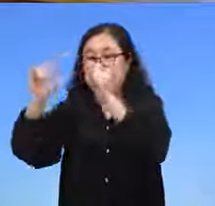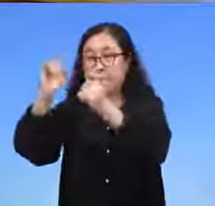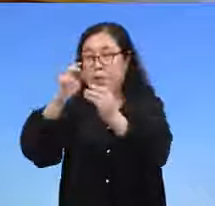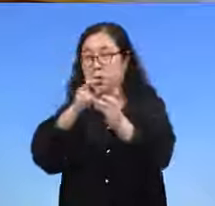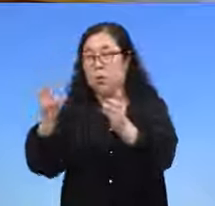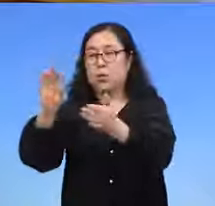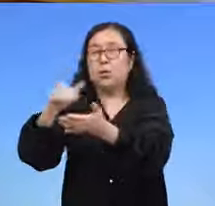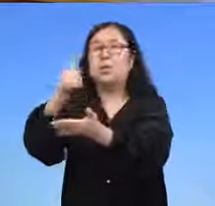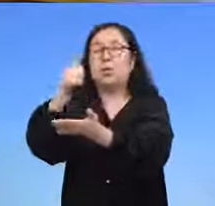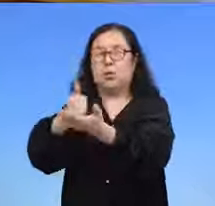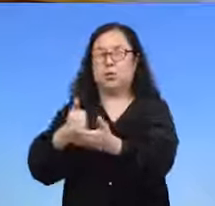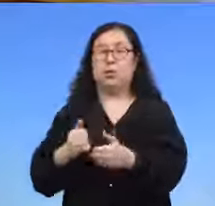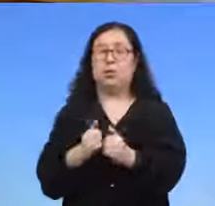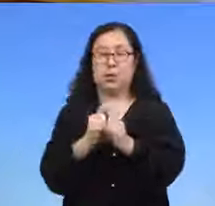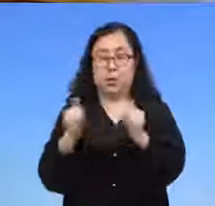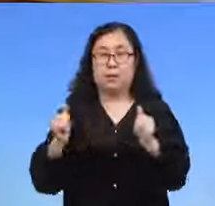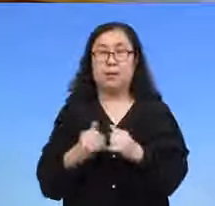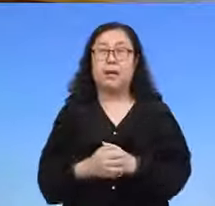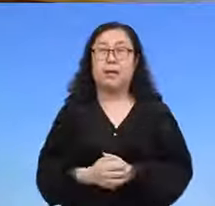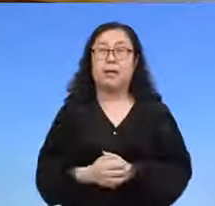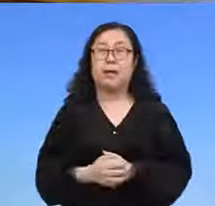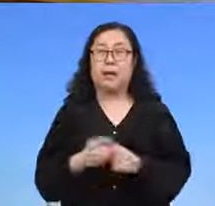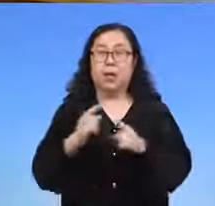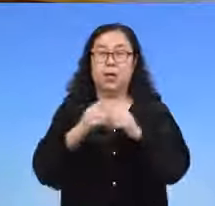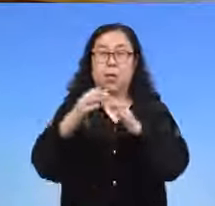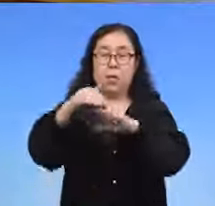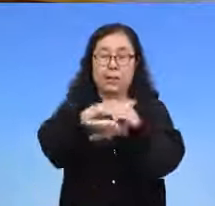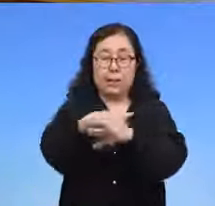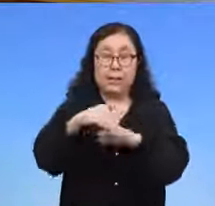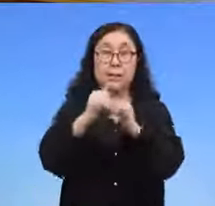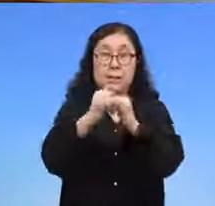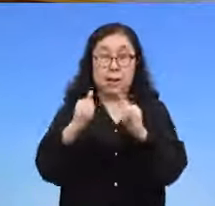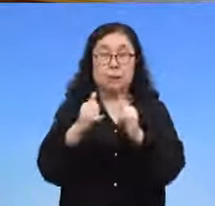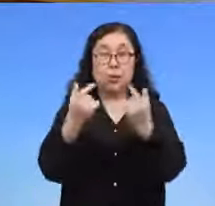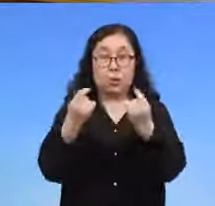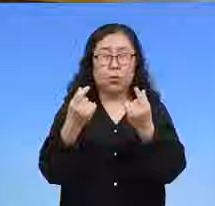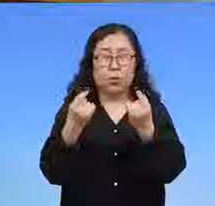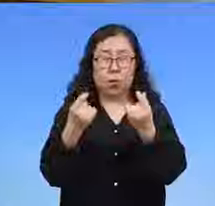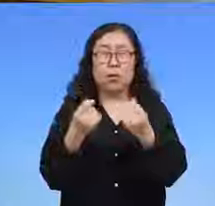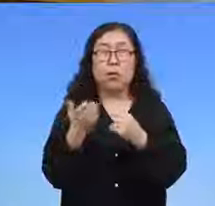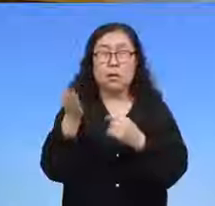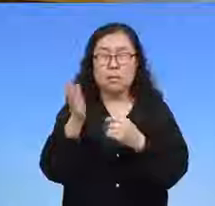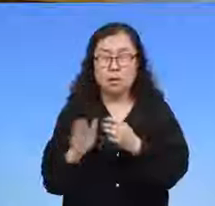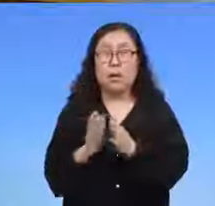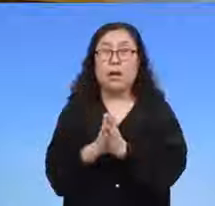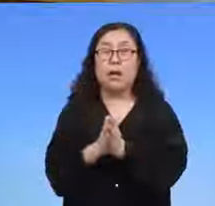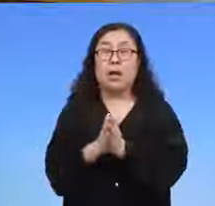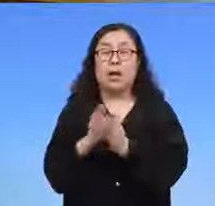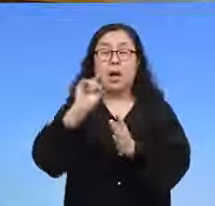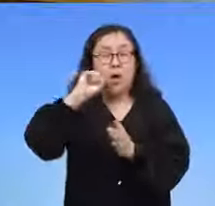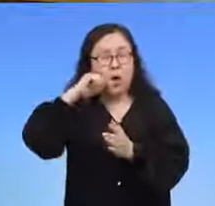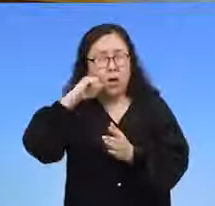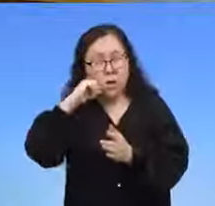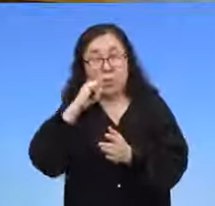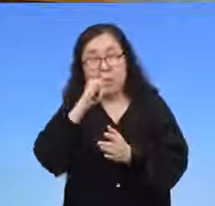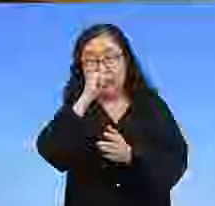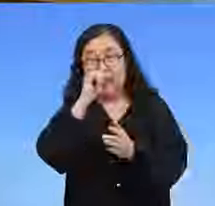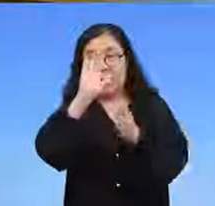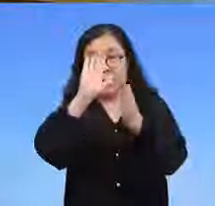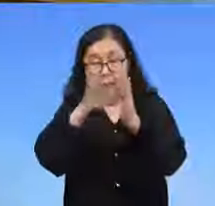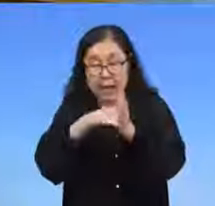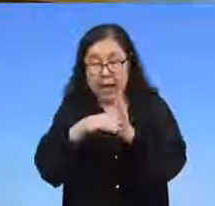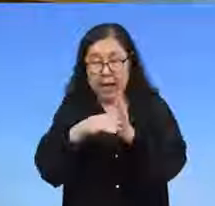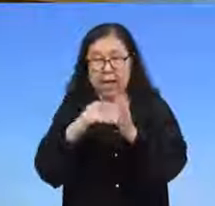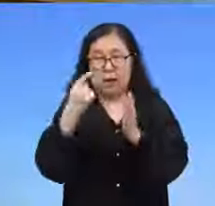그리스도인이다. 교회 나오는 그 사람도 그리스도인이지만요, 이런 어려움이 있을 때 그